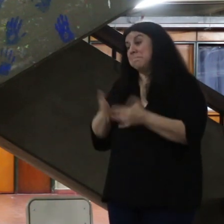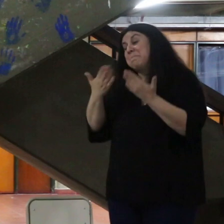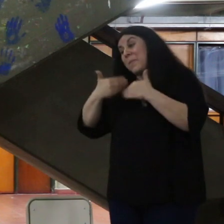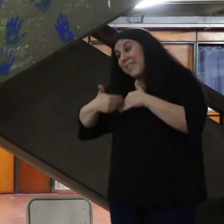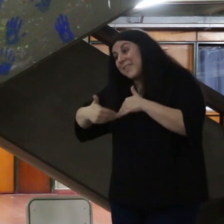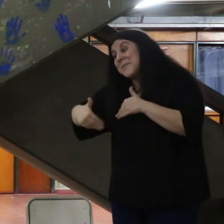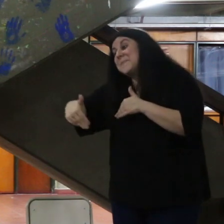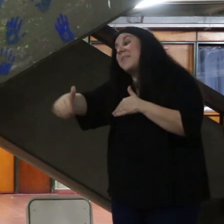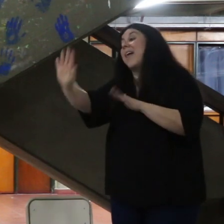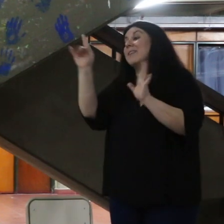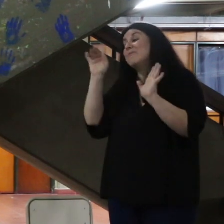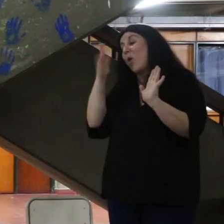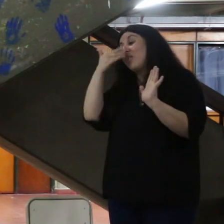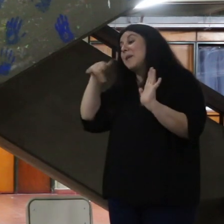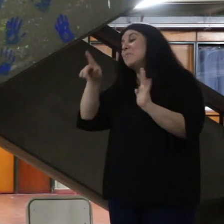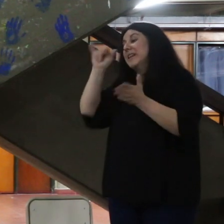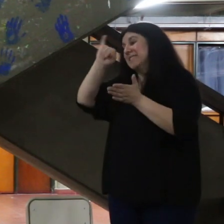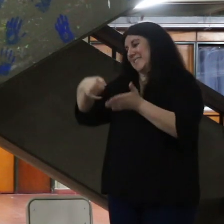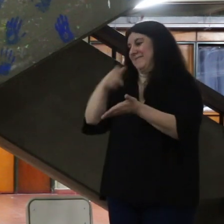momento algo vas a hacer.